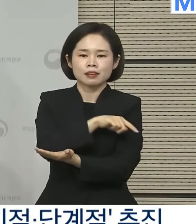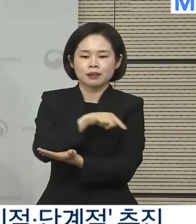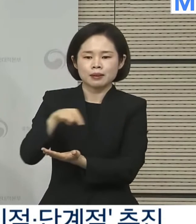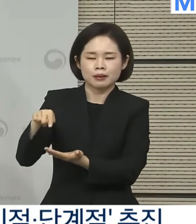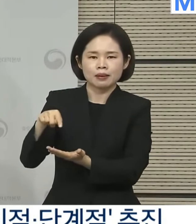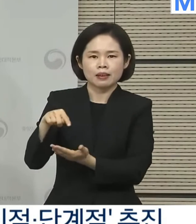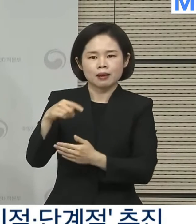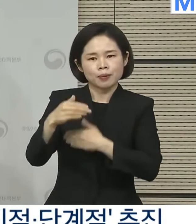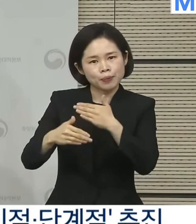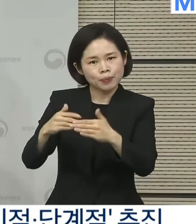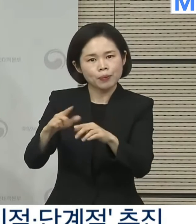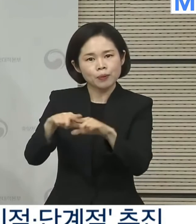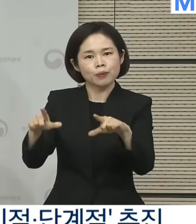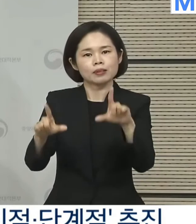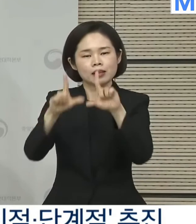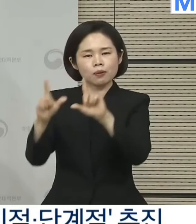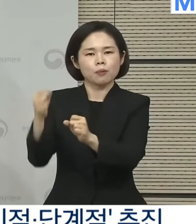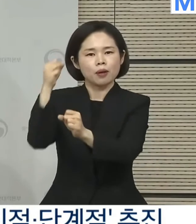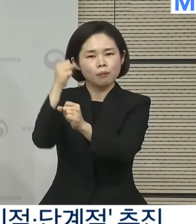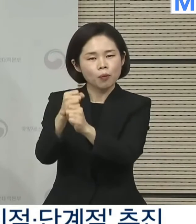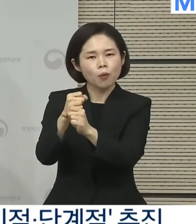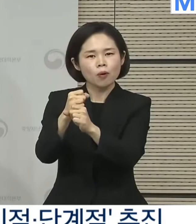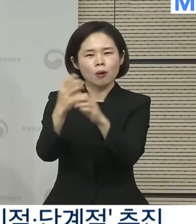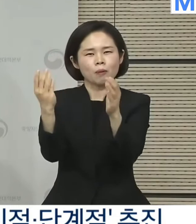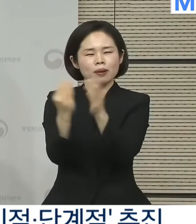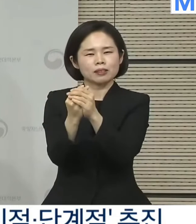완성도를 높여나갈 예정입니다.